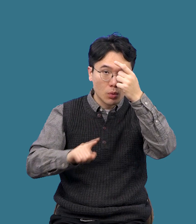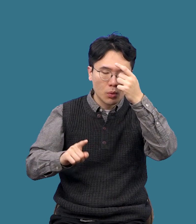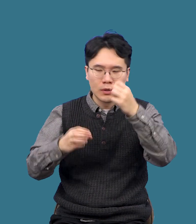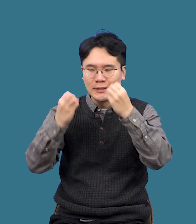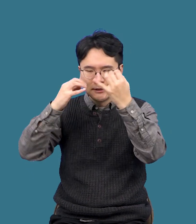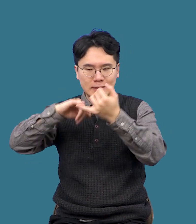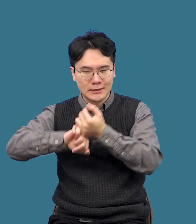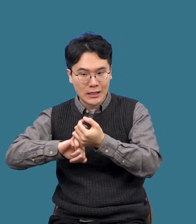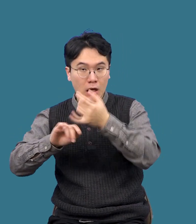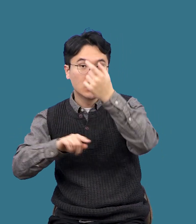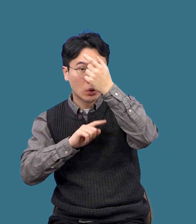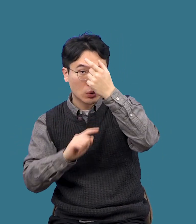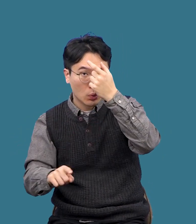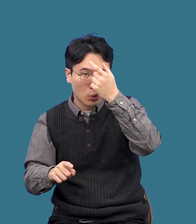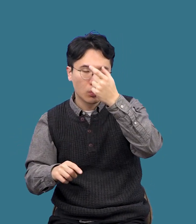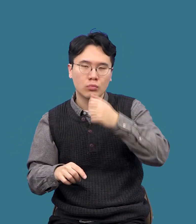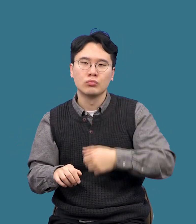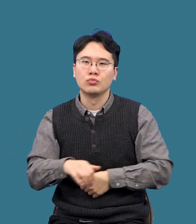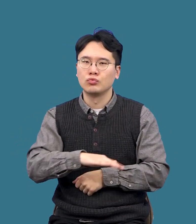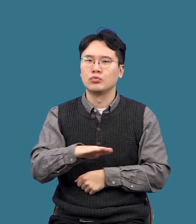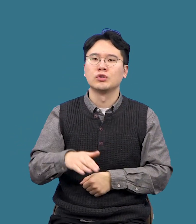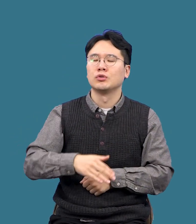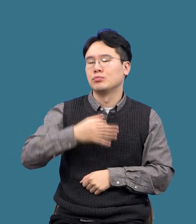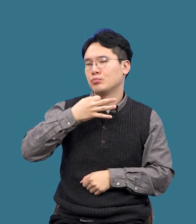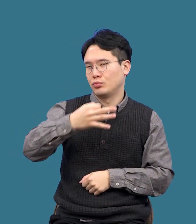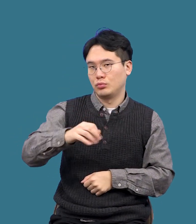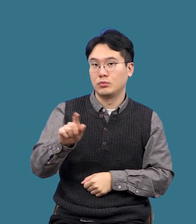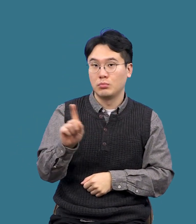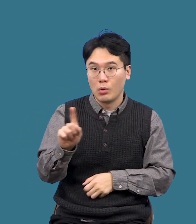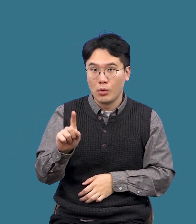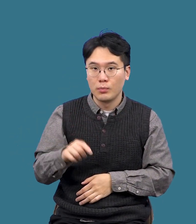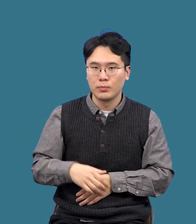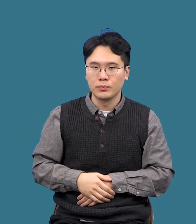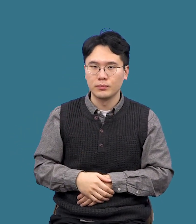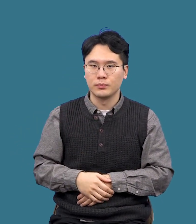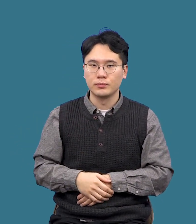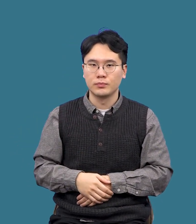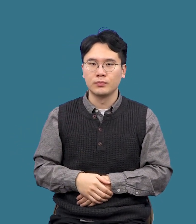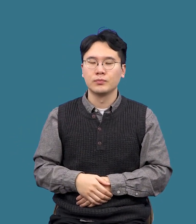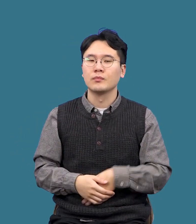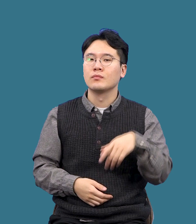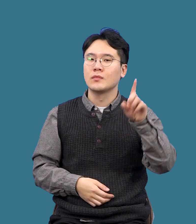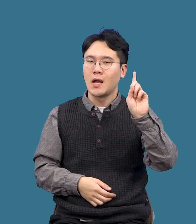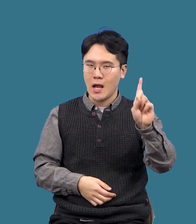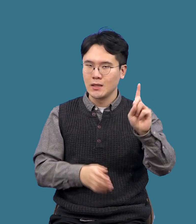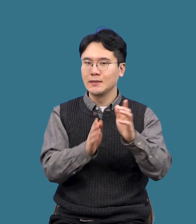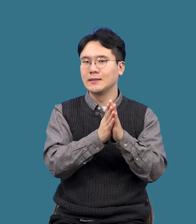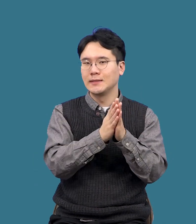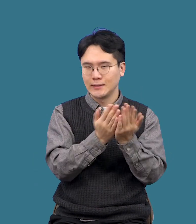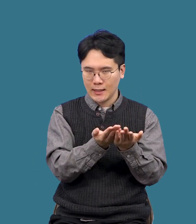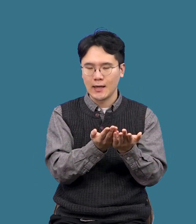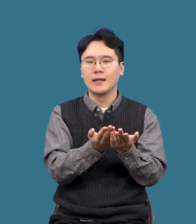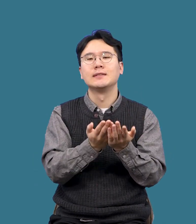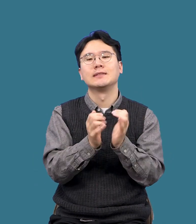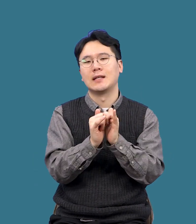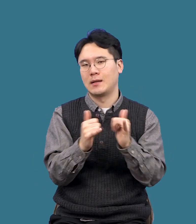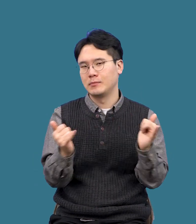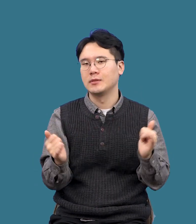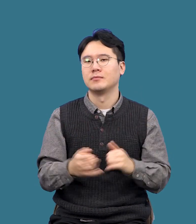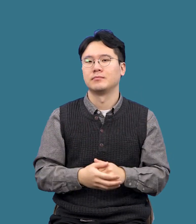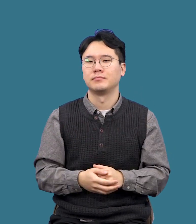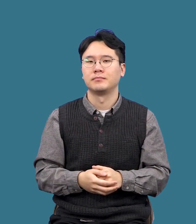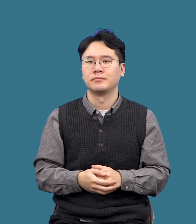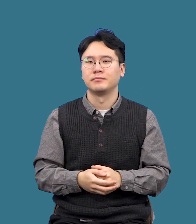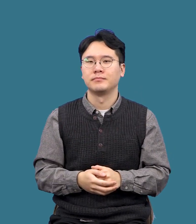모든 시대의 성도를 가리켜 우리는 이렇게 불러왔어요. 한 책의 사람들, people of